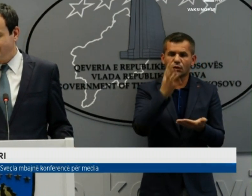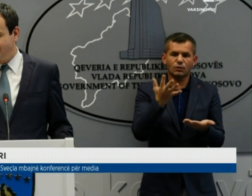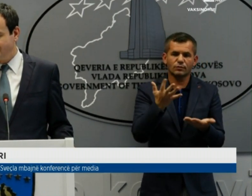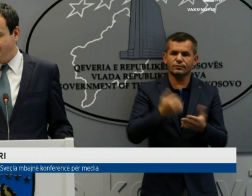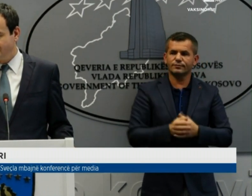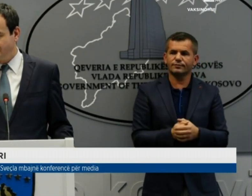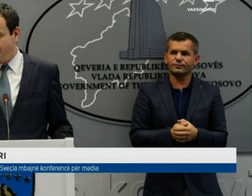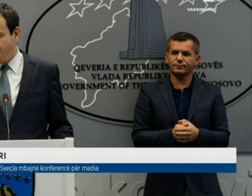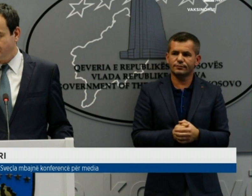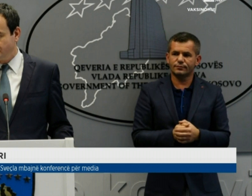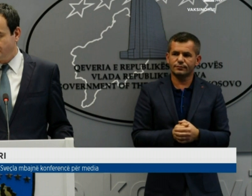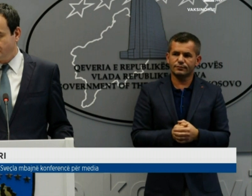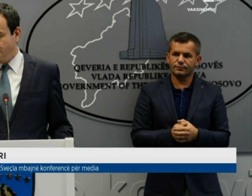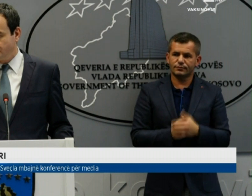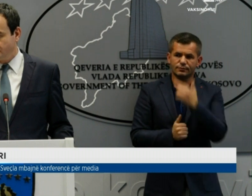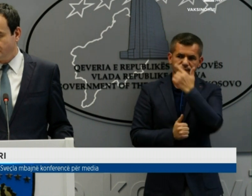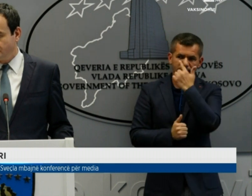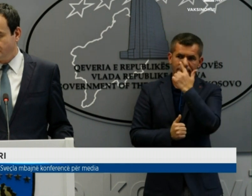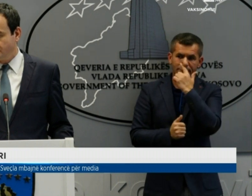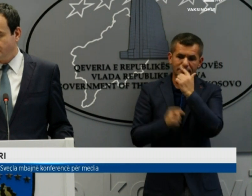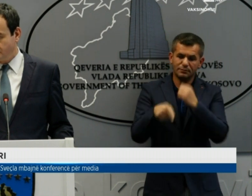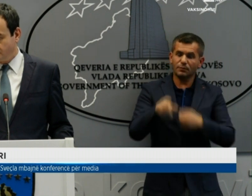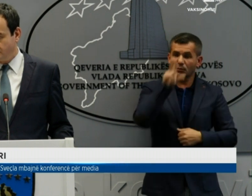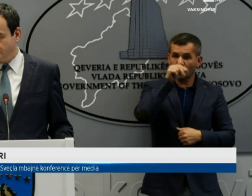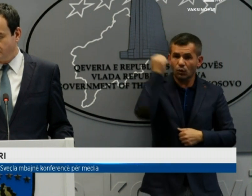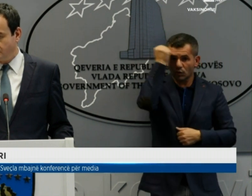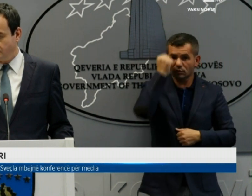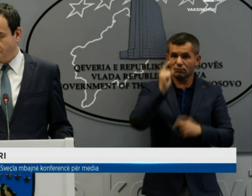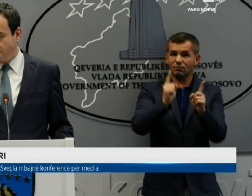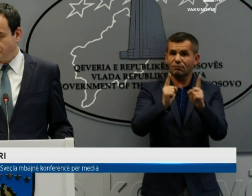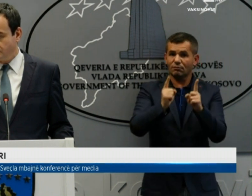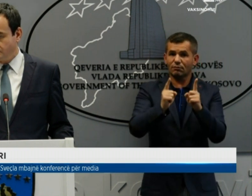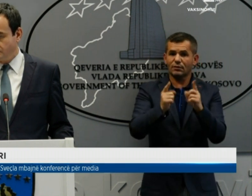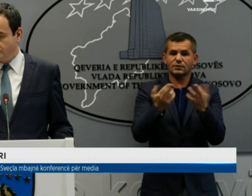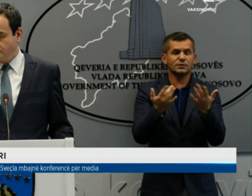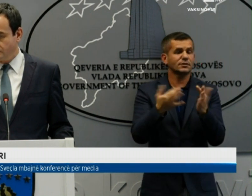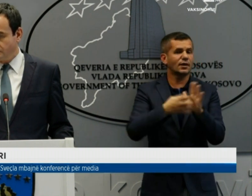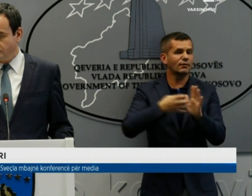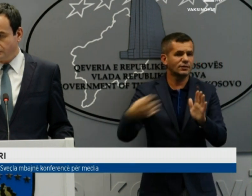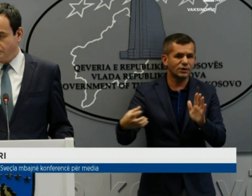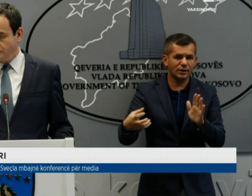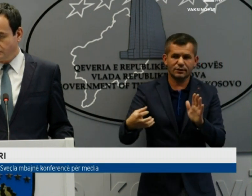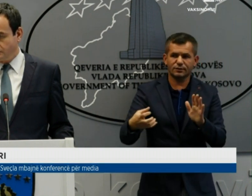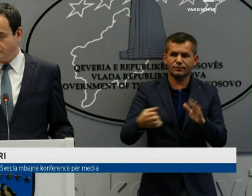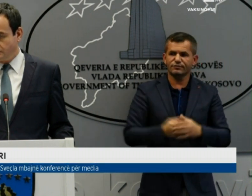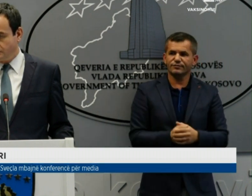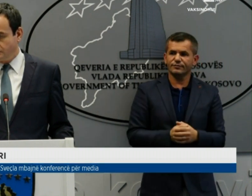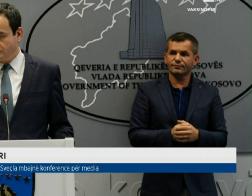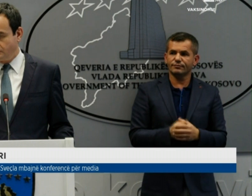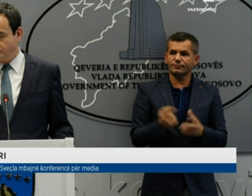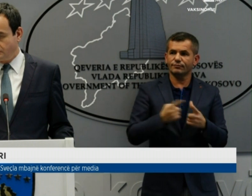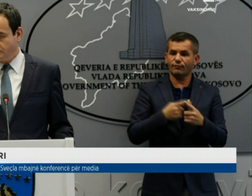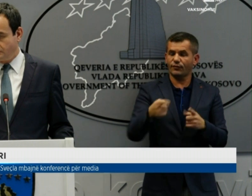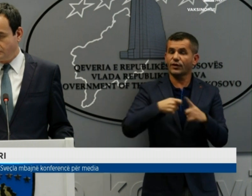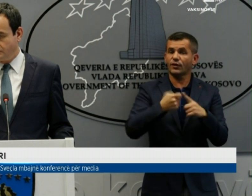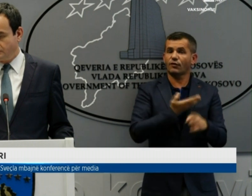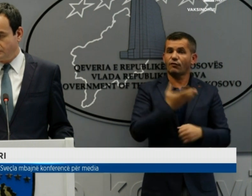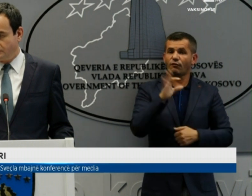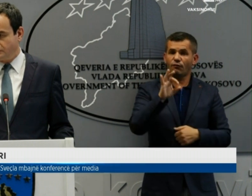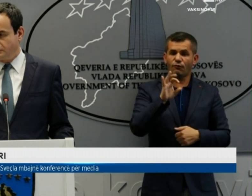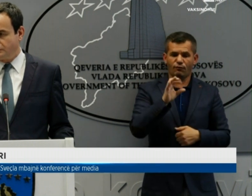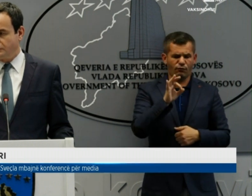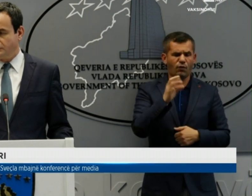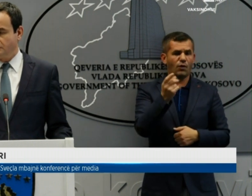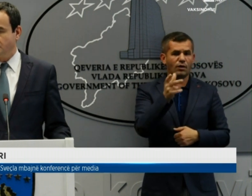që njësitët e policisë të Kosovës të qëndrojnë në këto pika kufitare edhe nëse Kfori do u kërkonte që të largoheshin